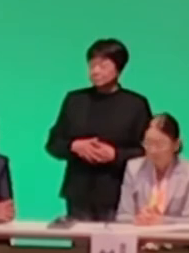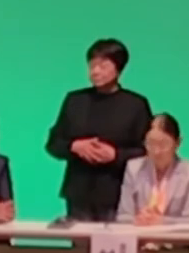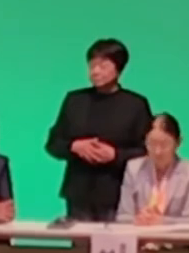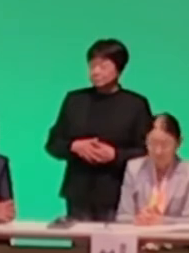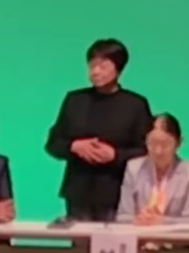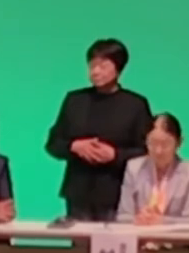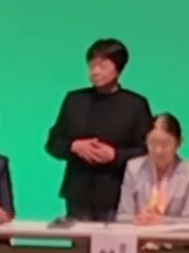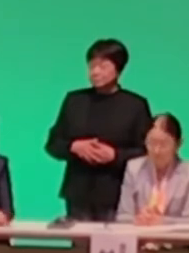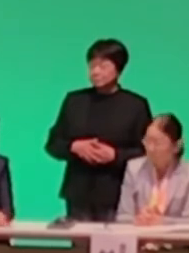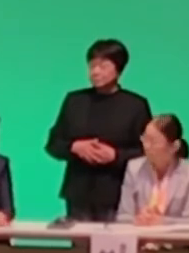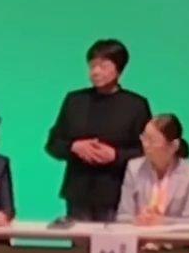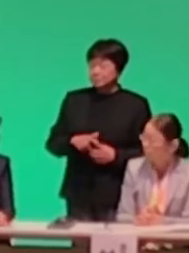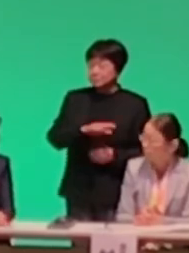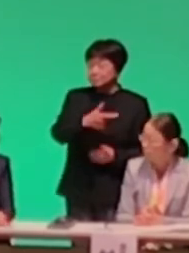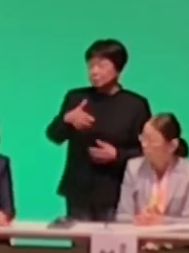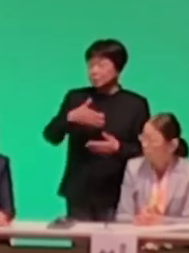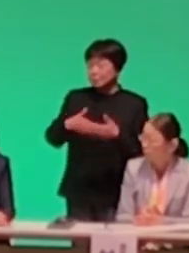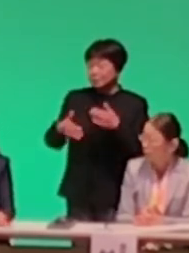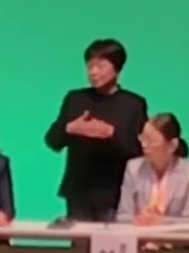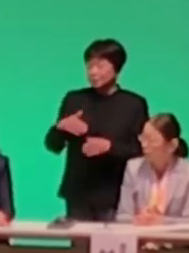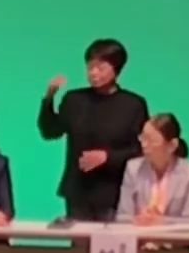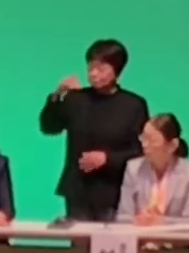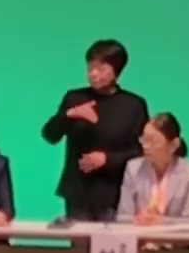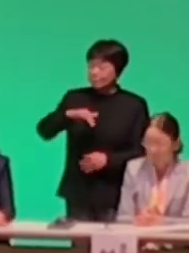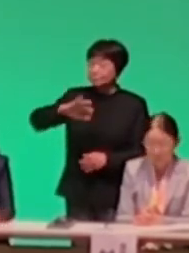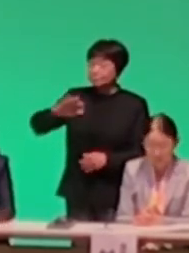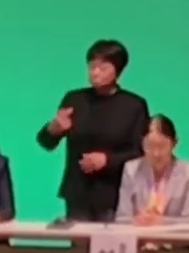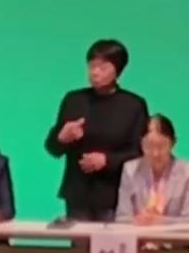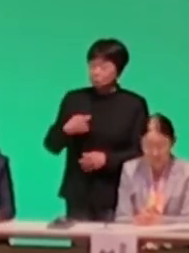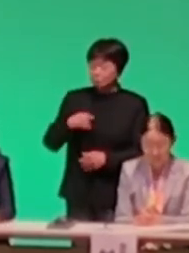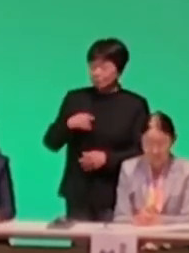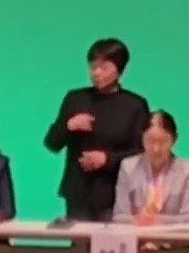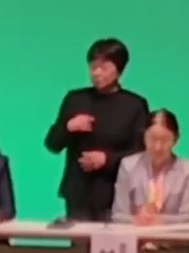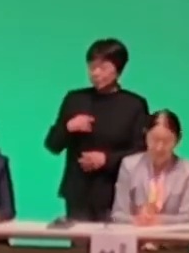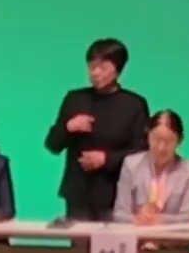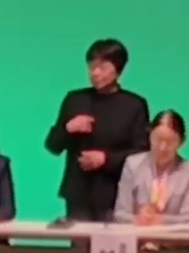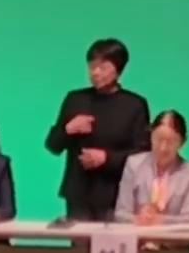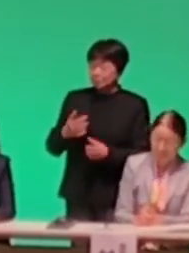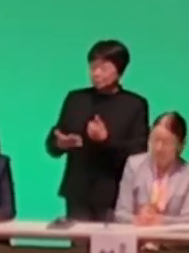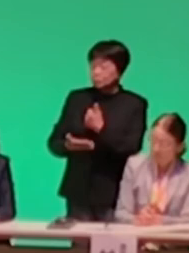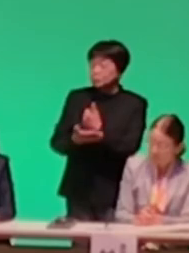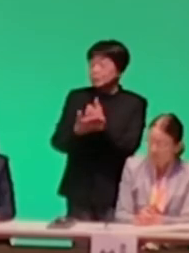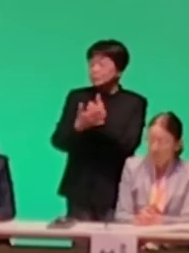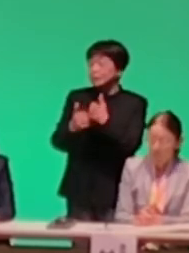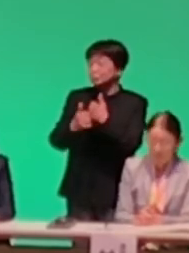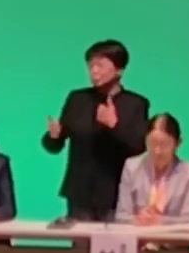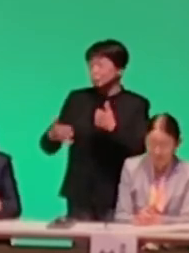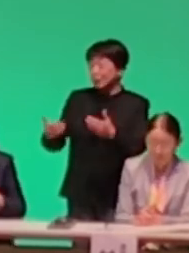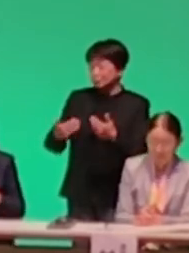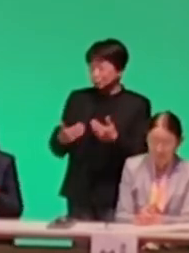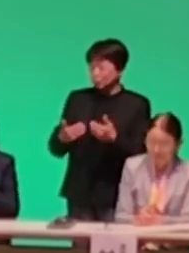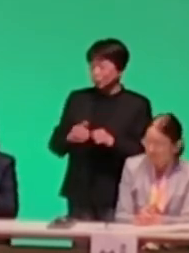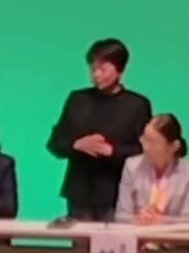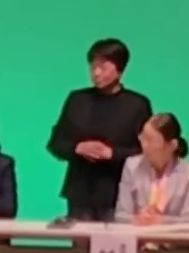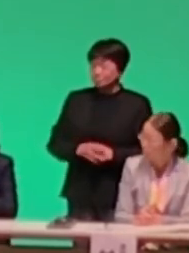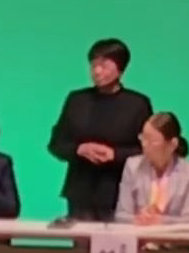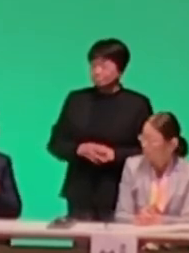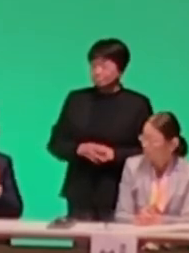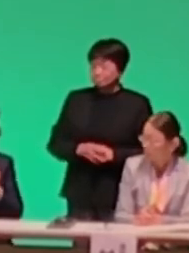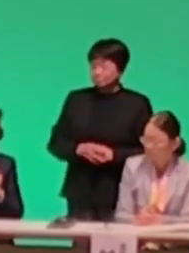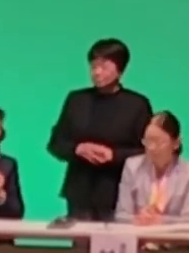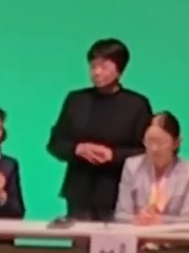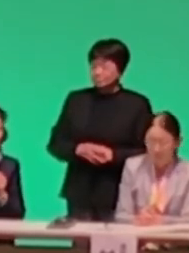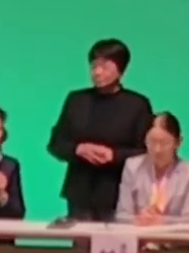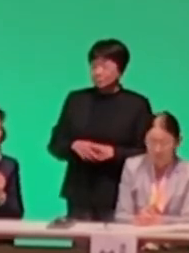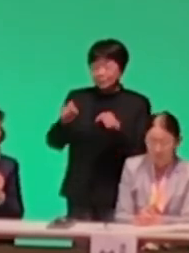私のような人間を支えてくれる人がいるんだっていうことが、まあ、本当は支えになってきて、で結果としてなんか、まあ、